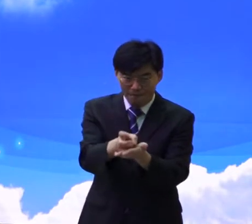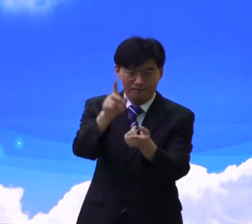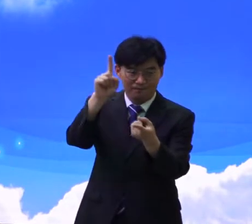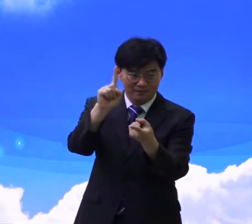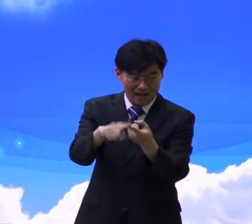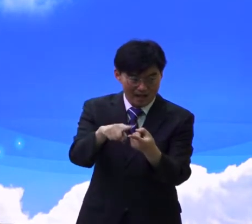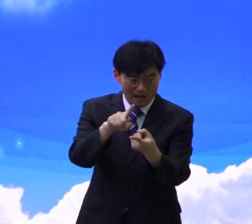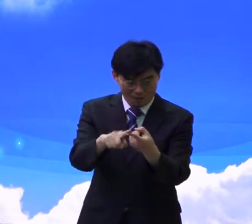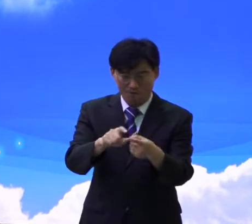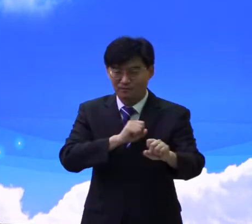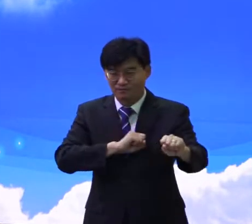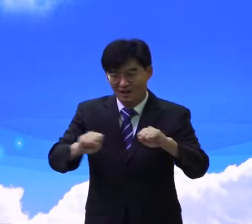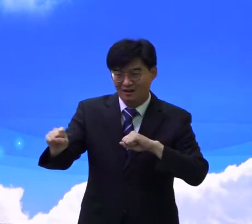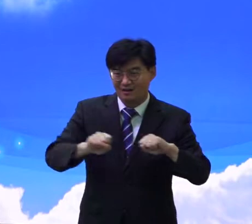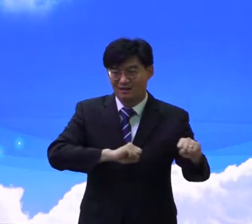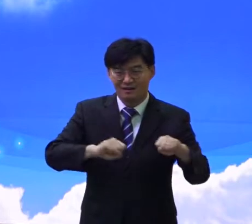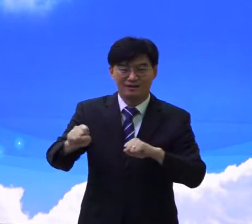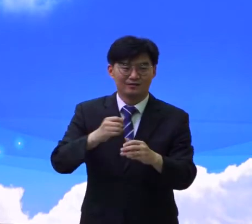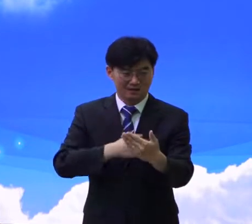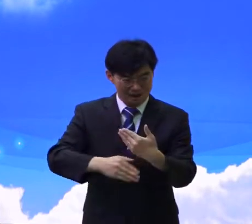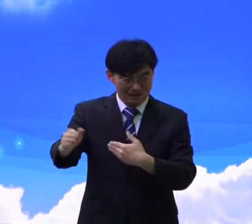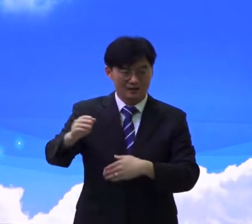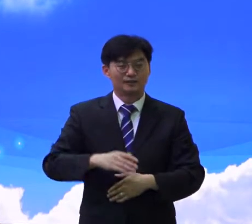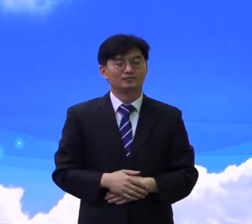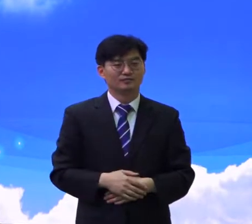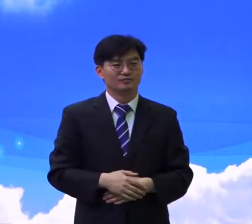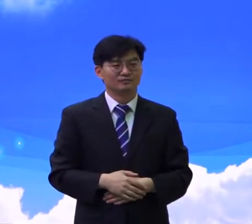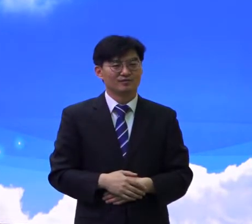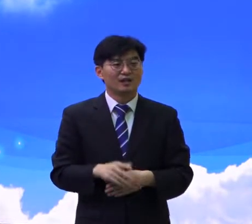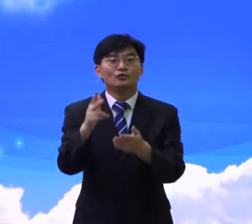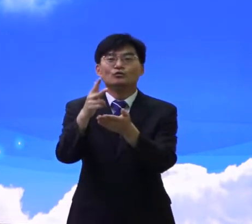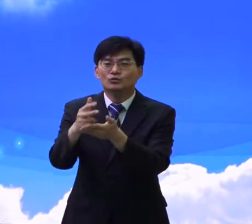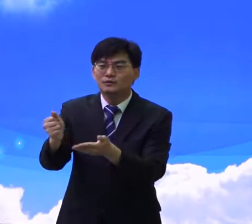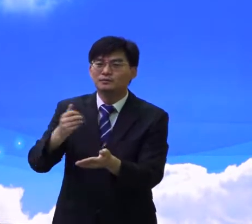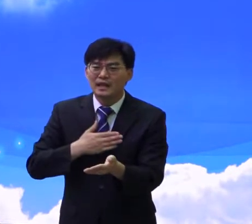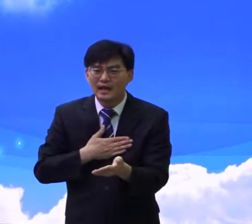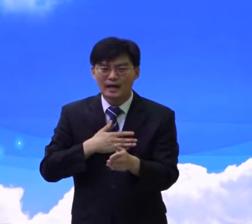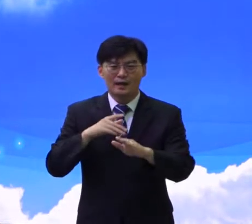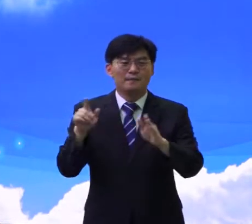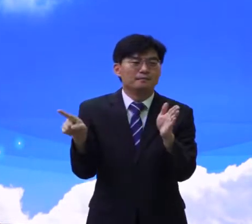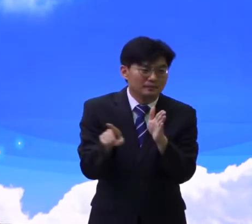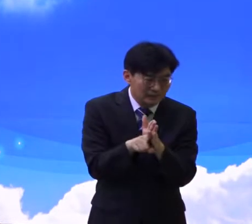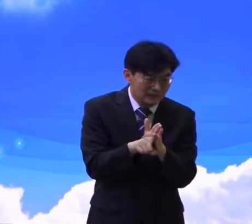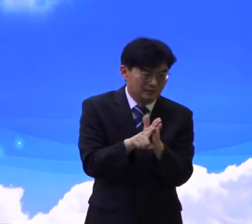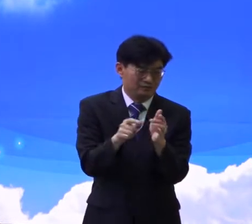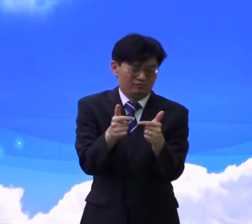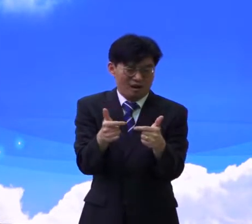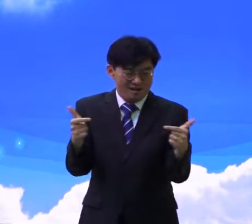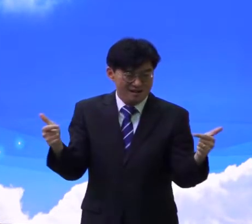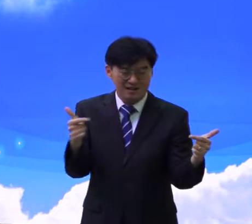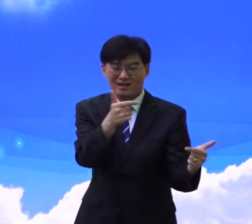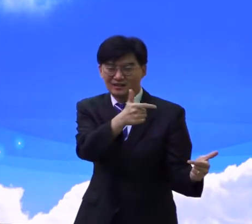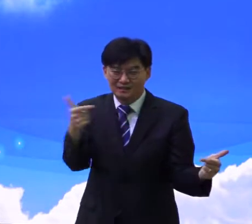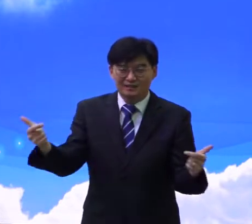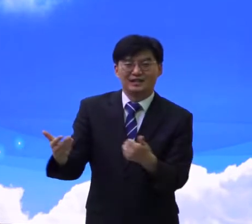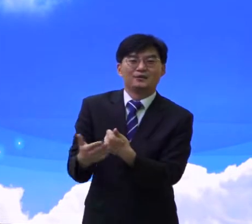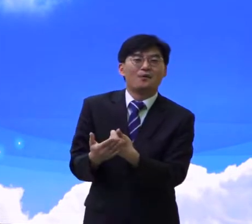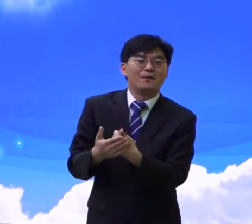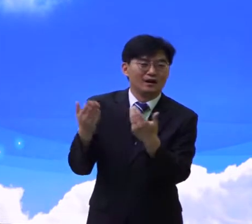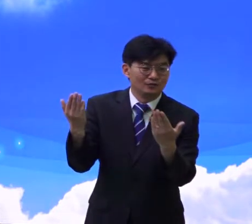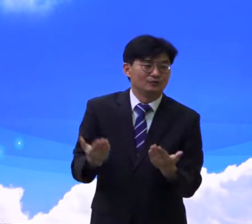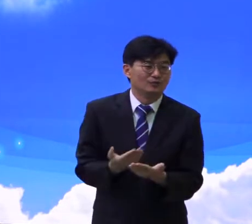주님, 제 마음을 넓히시고 제 믿음을 넓혀주시고 그래서 제가 주님의 말씀의 그